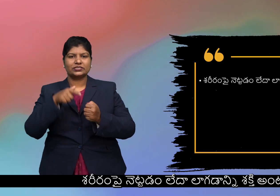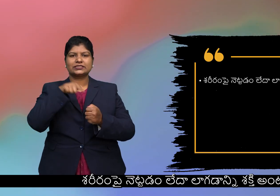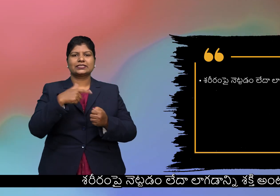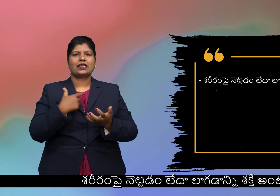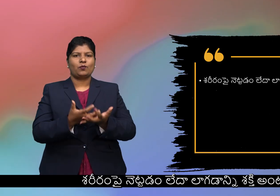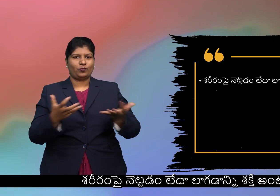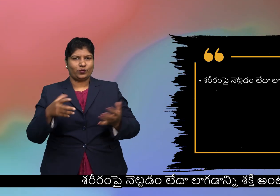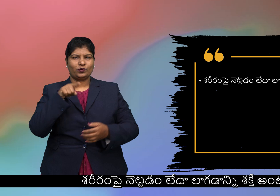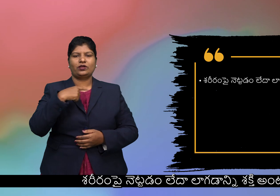అంటారు.